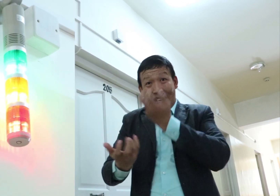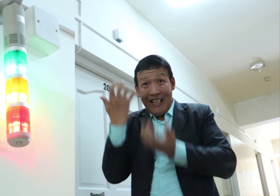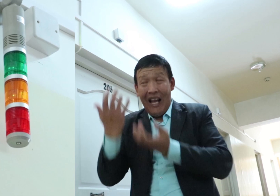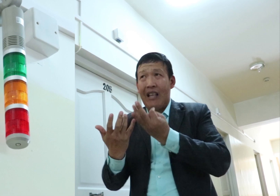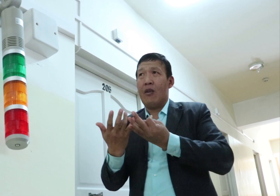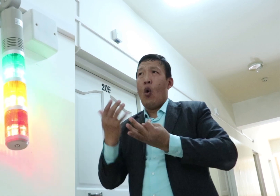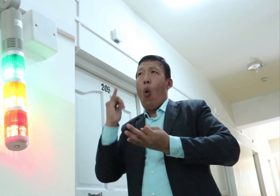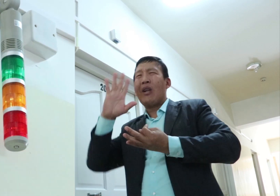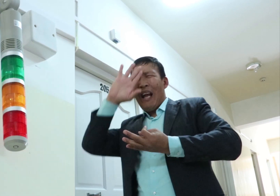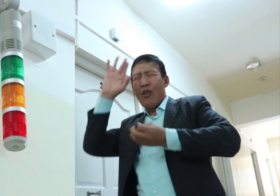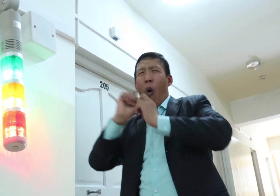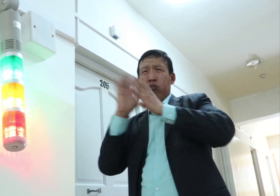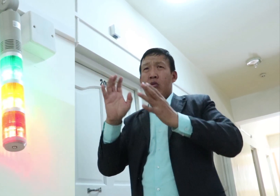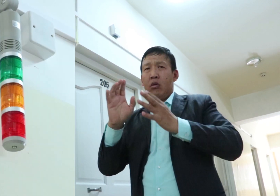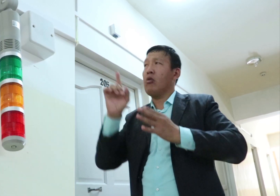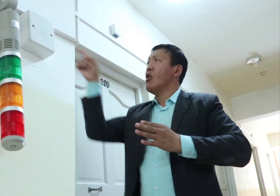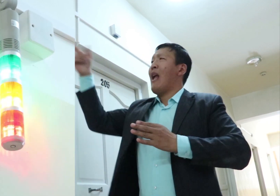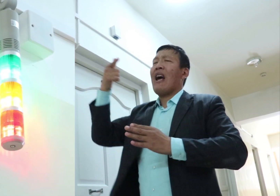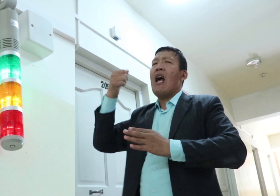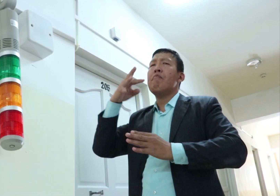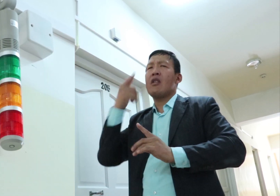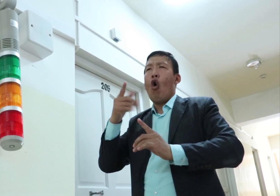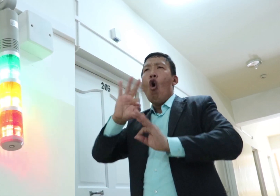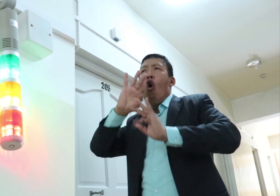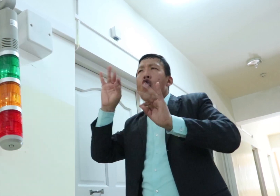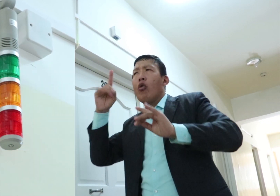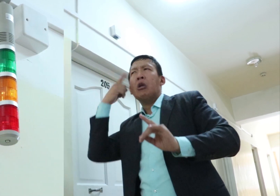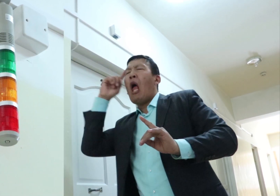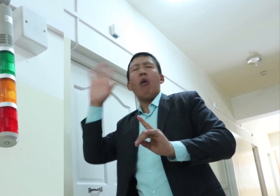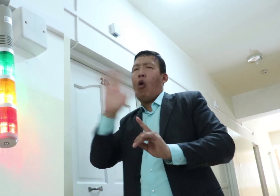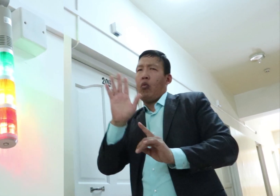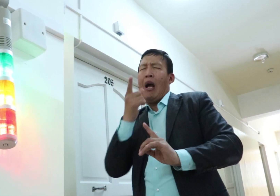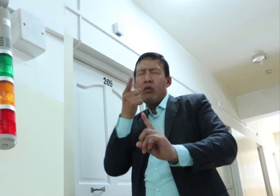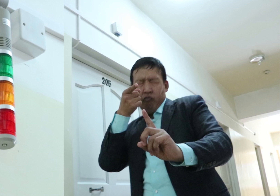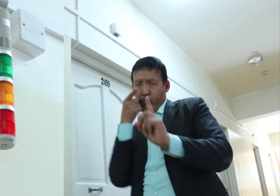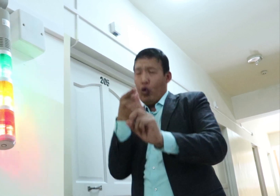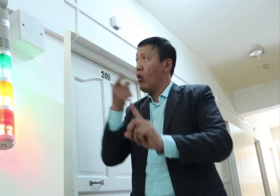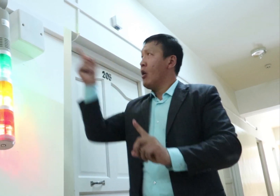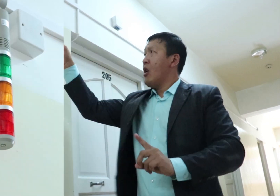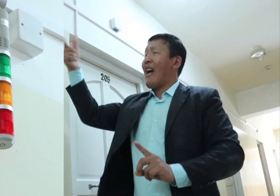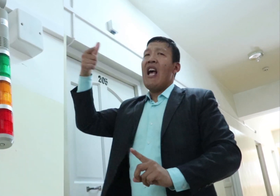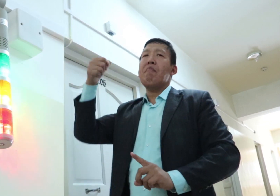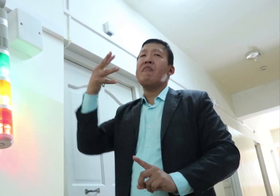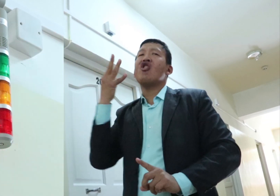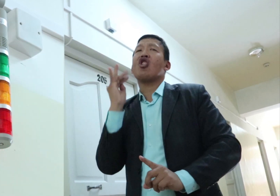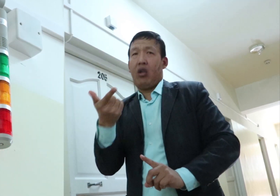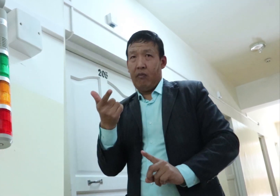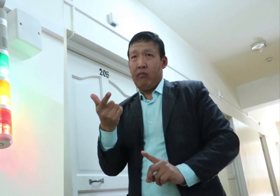гэрэл гал хөд гал газар хөдлөх гал гарах ямар нэгэн төвчл одоо тэ дэлбэрэлт болох энэ гамшигт хэрэглэнэ